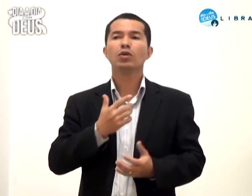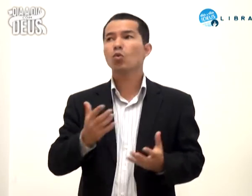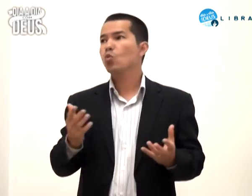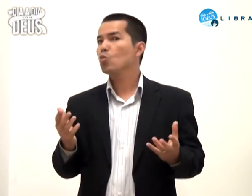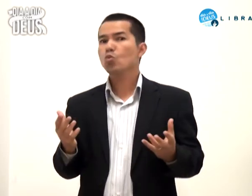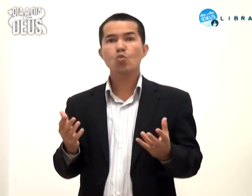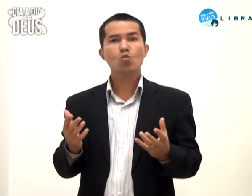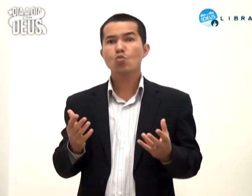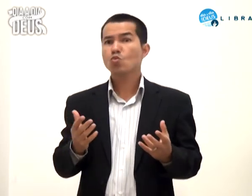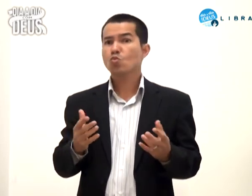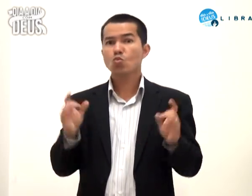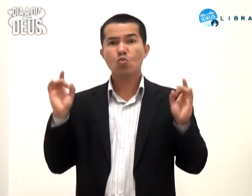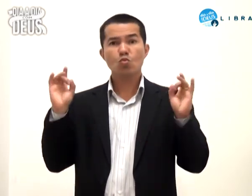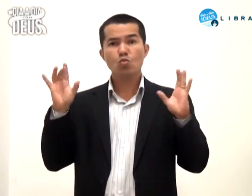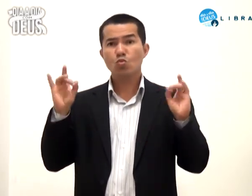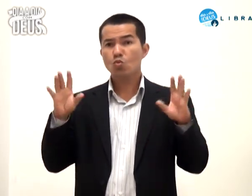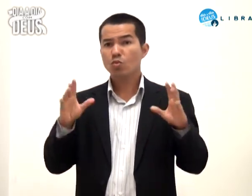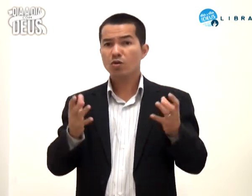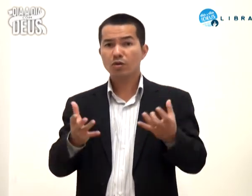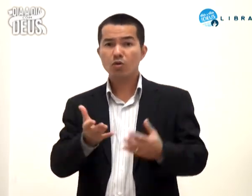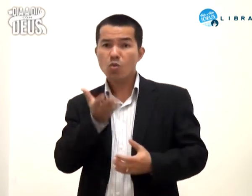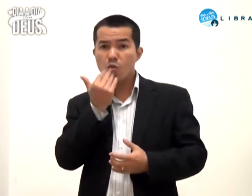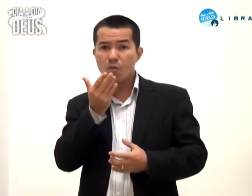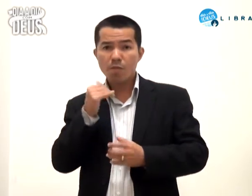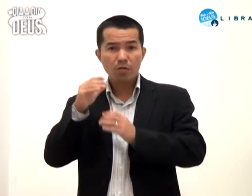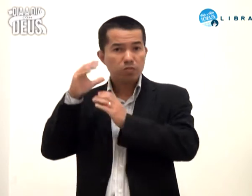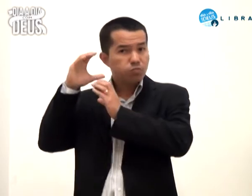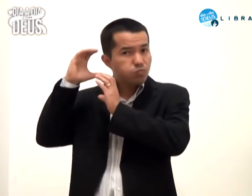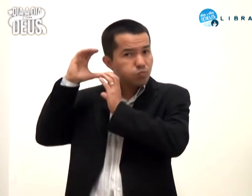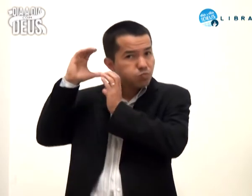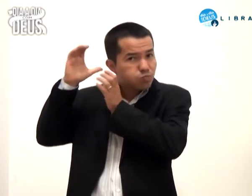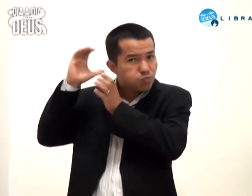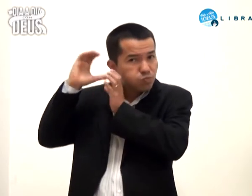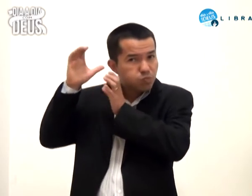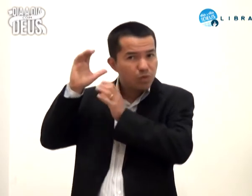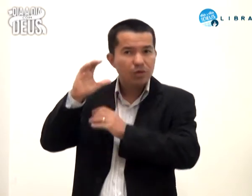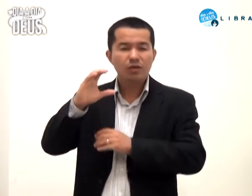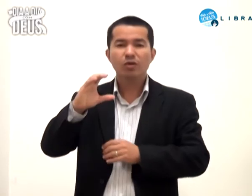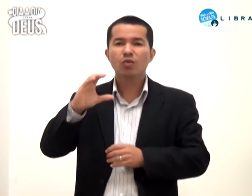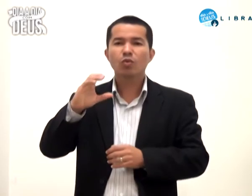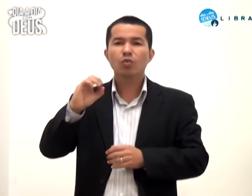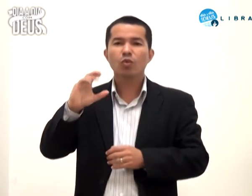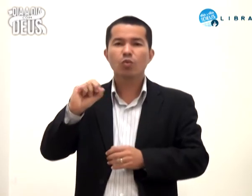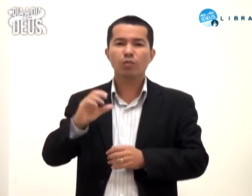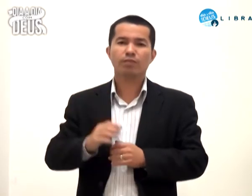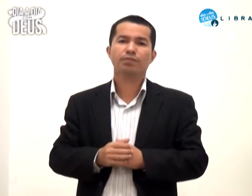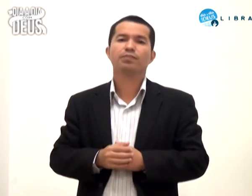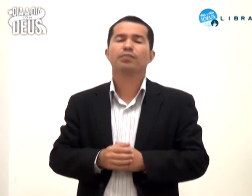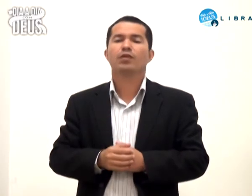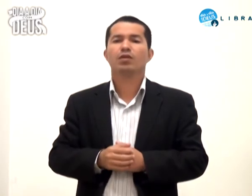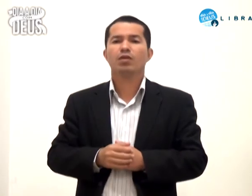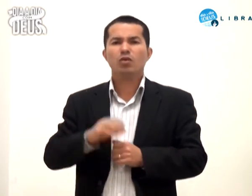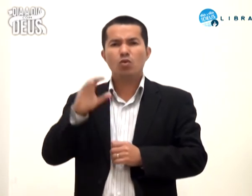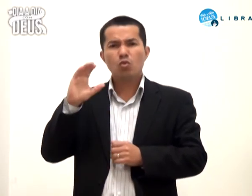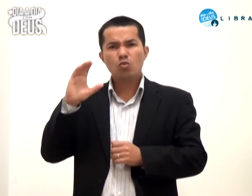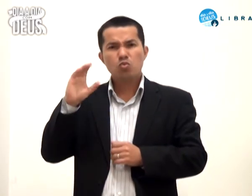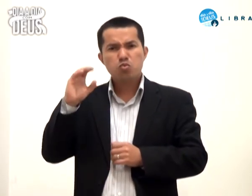que tinha uma vontade muito grande de comer um coco e não podia comprar o coco, e o dinheiro